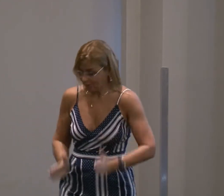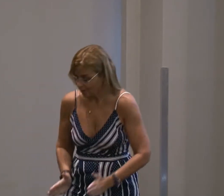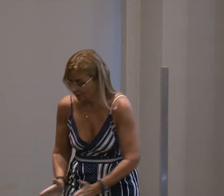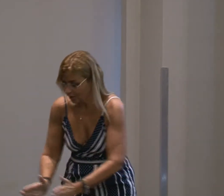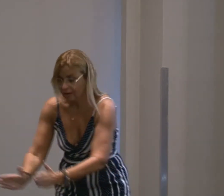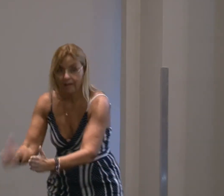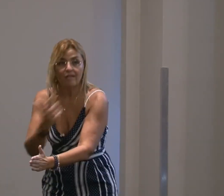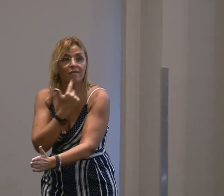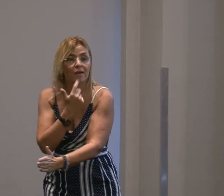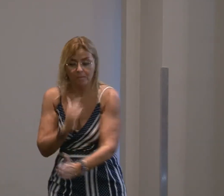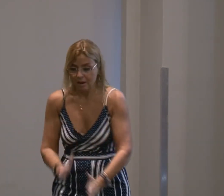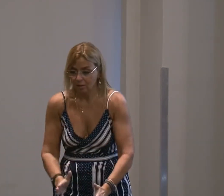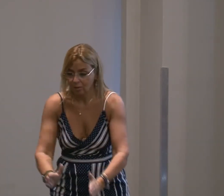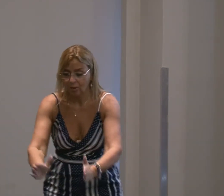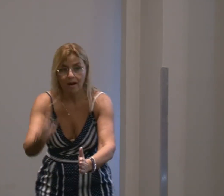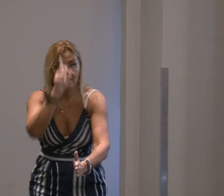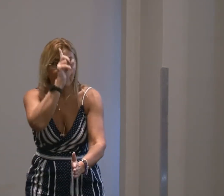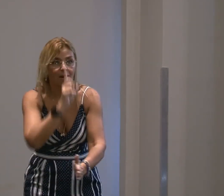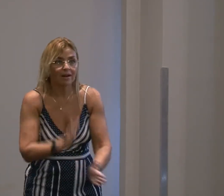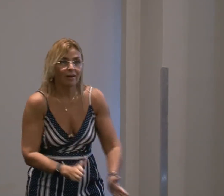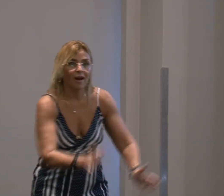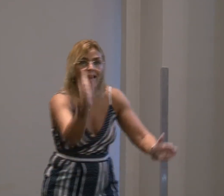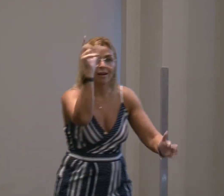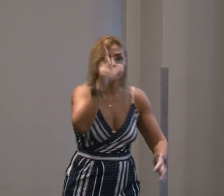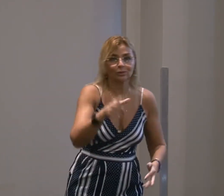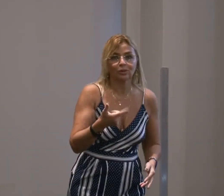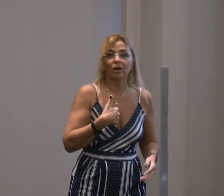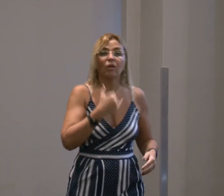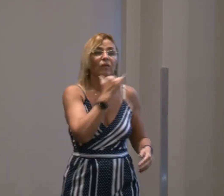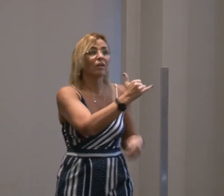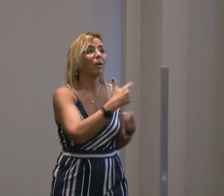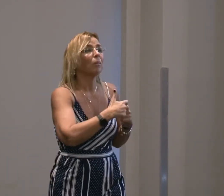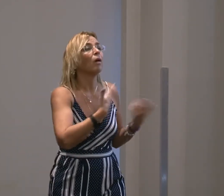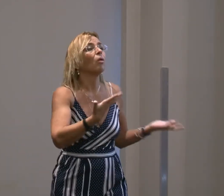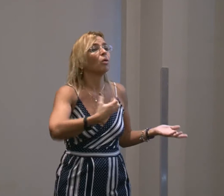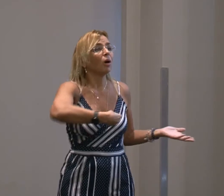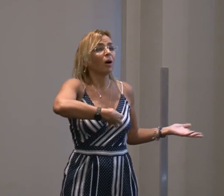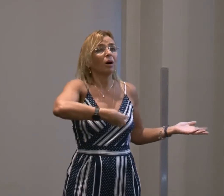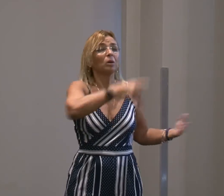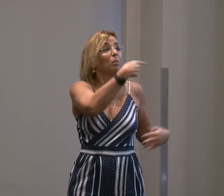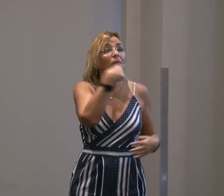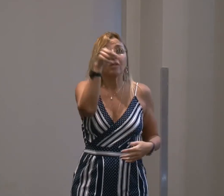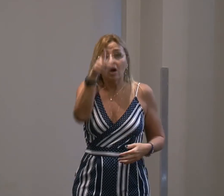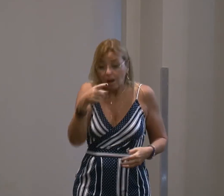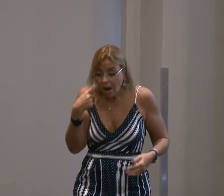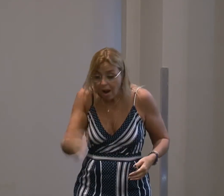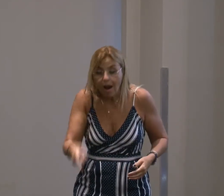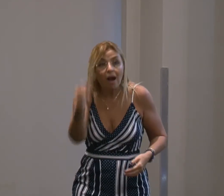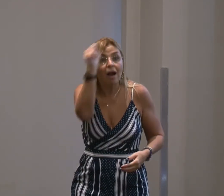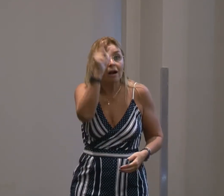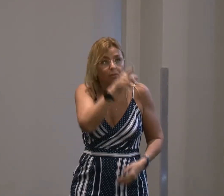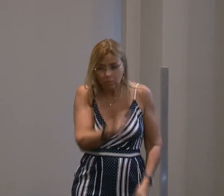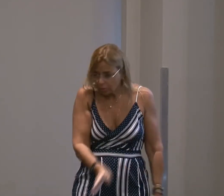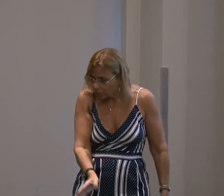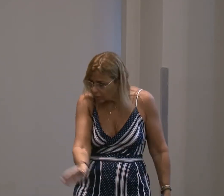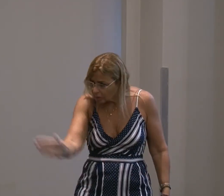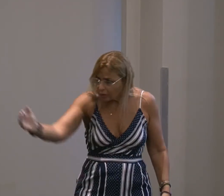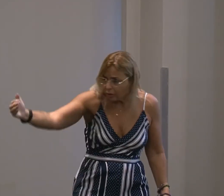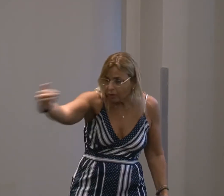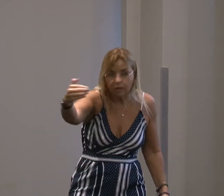para um posto de saúde e tinha demarcado no chão algumas faixinhas coloridas. E aí eu falei assim, aonde que eu vou fazer